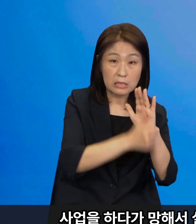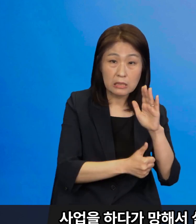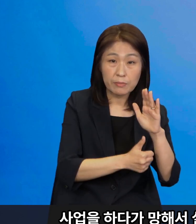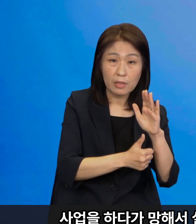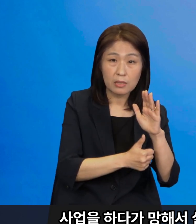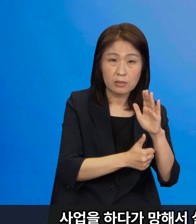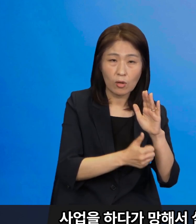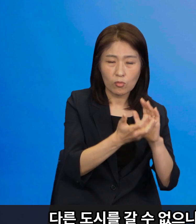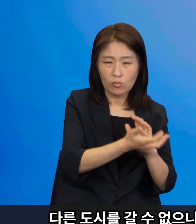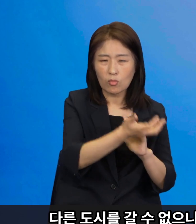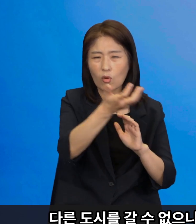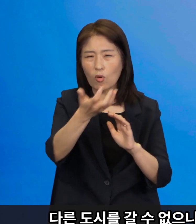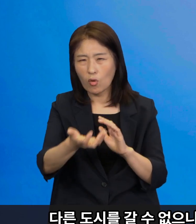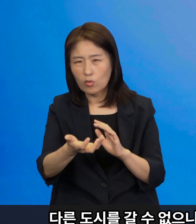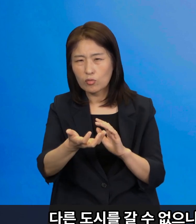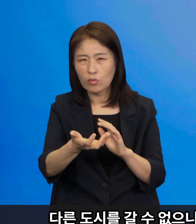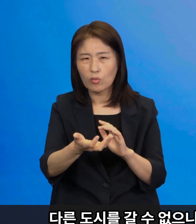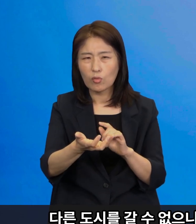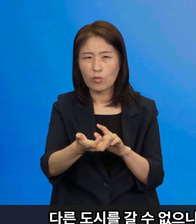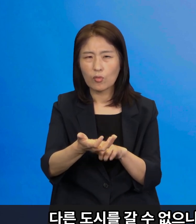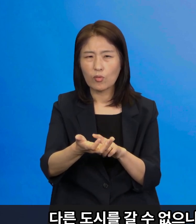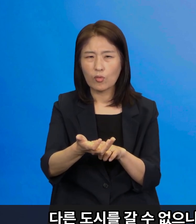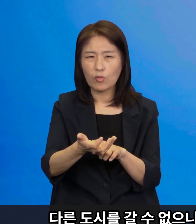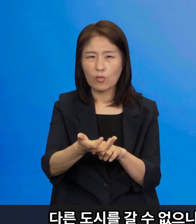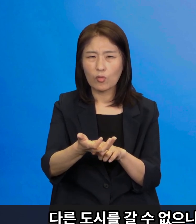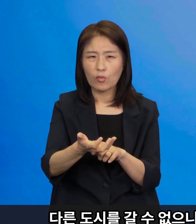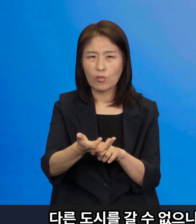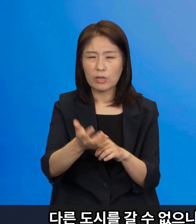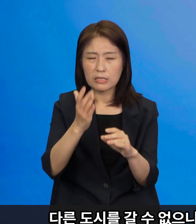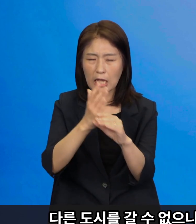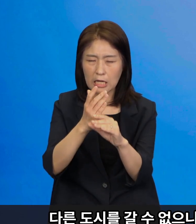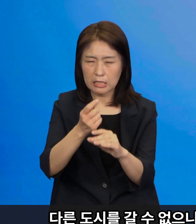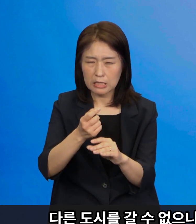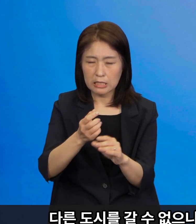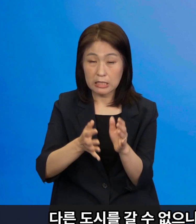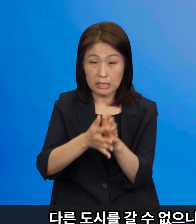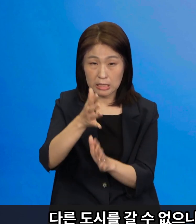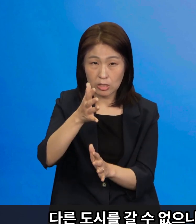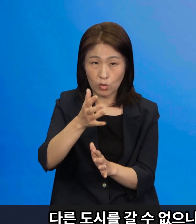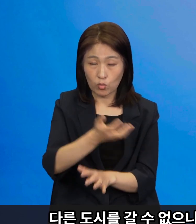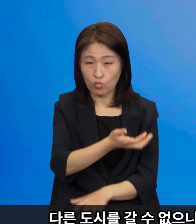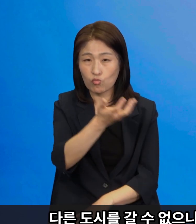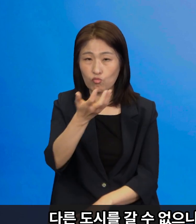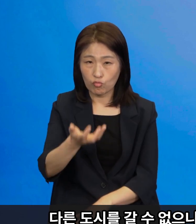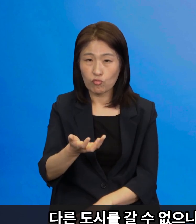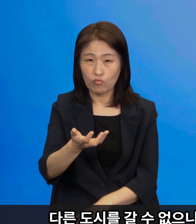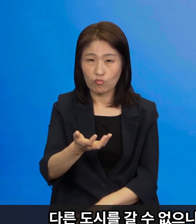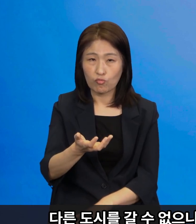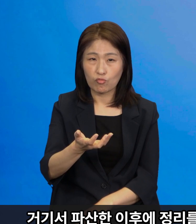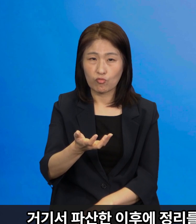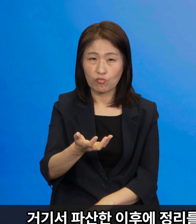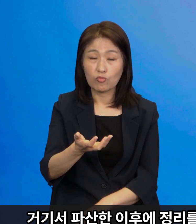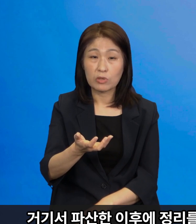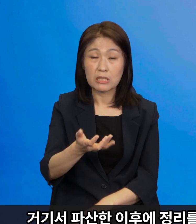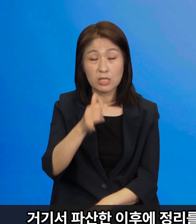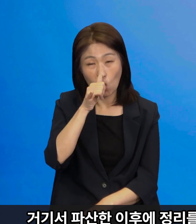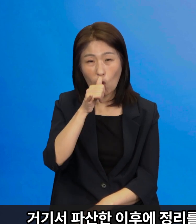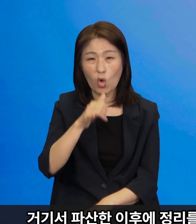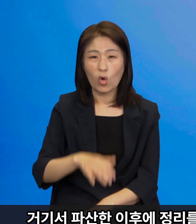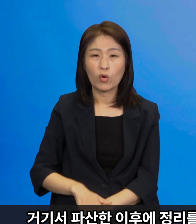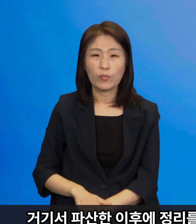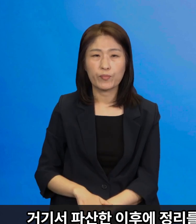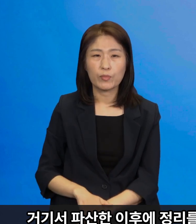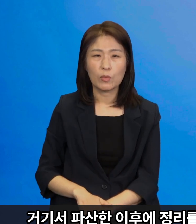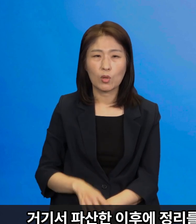다른 도시로 이주를 하는데 다른 데서를 갈 수 없으니 중소도시로 가서 오는 경우가 있는 겁니다. 거기서